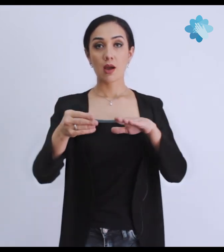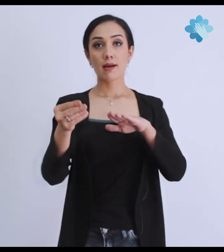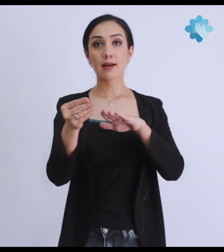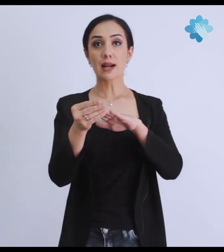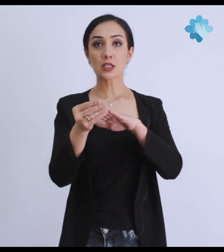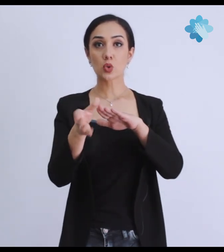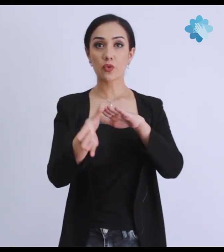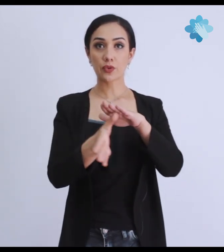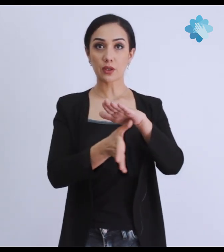кроссовки